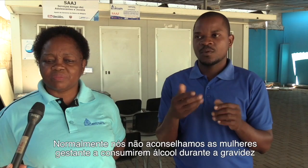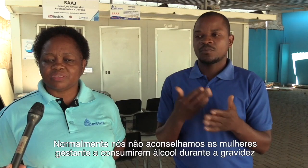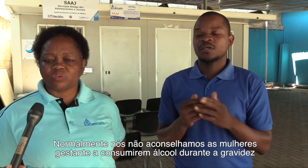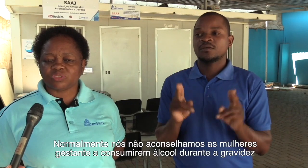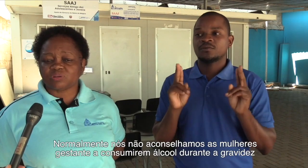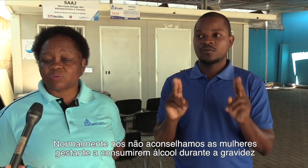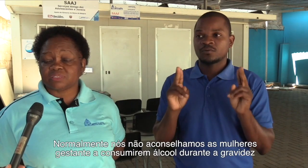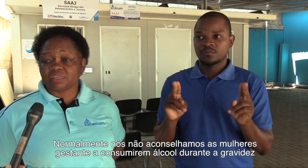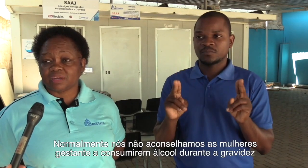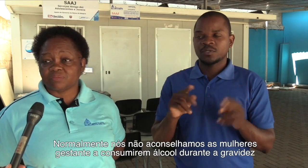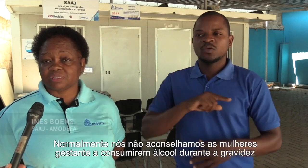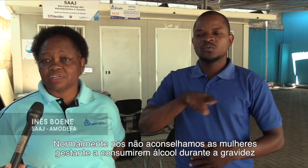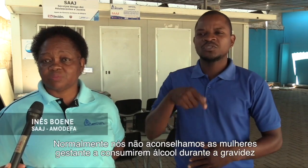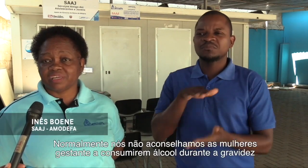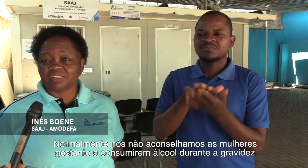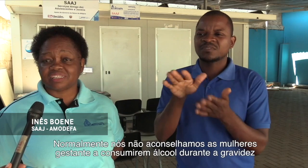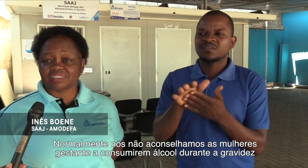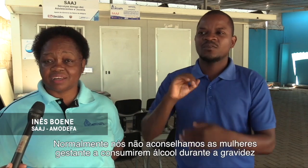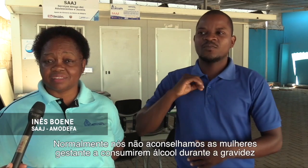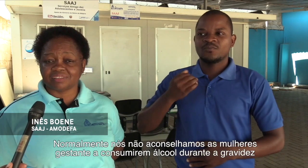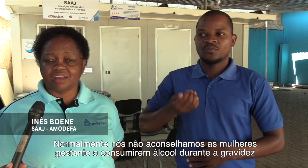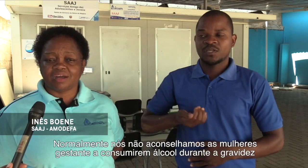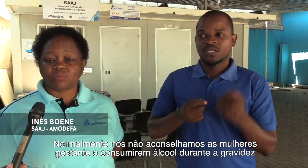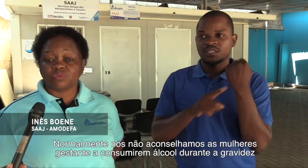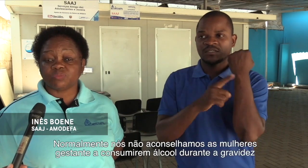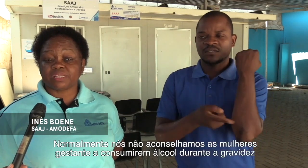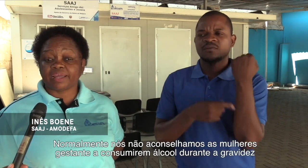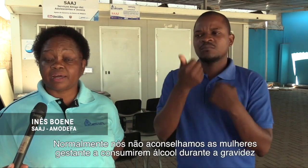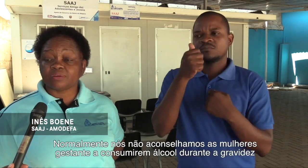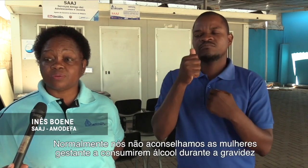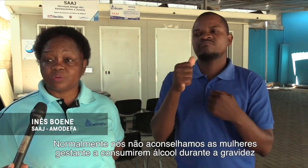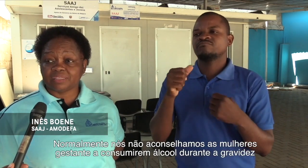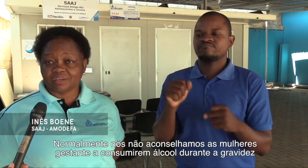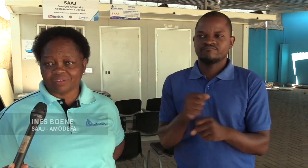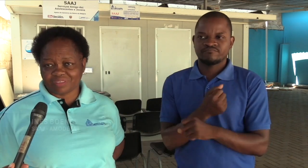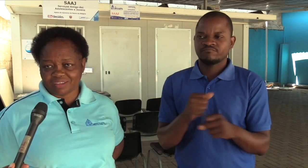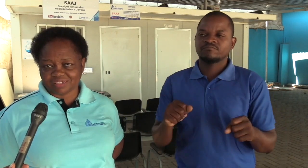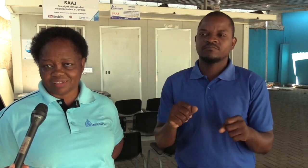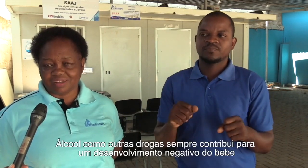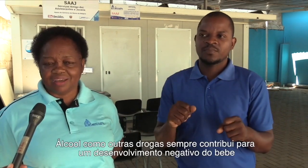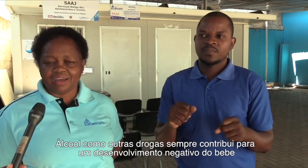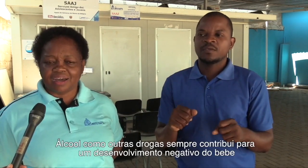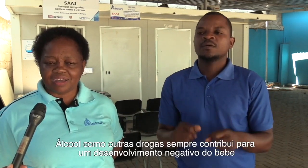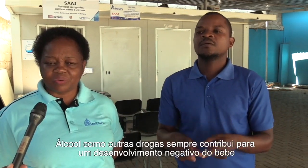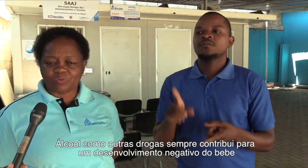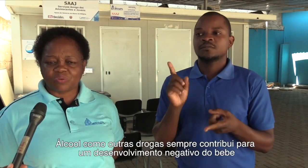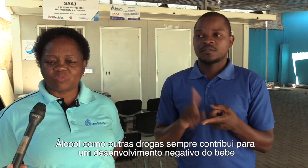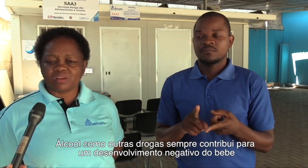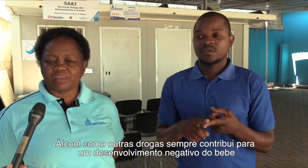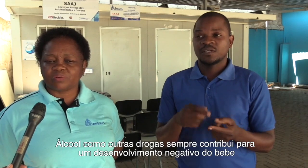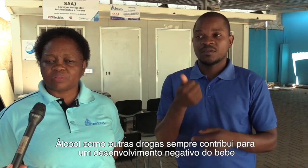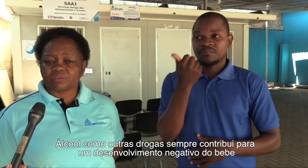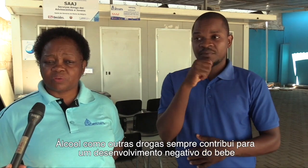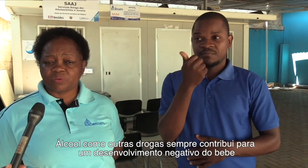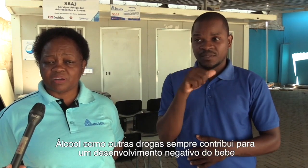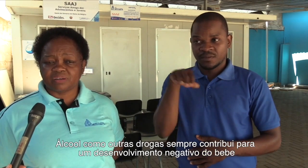Normalmente nós não aconselhamos as mulheres gestantes a consumirem álcool durante a gravidez. Mas álcool, como